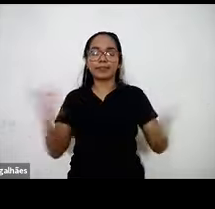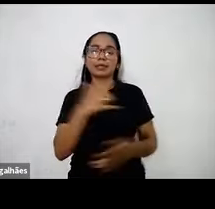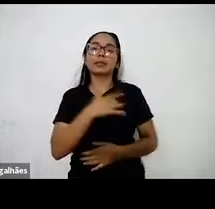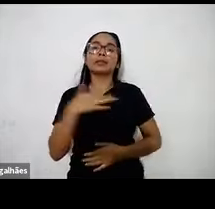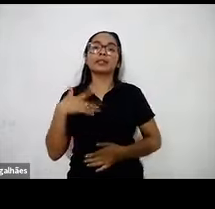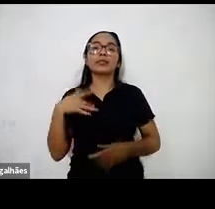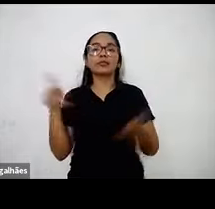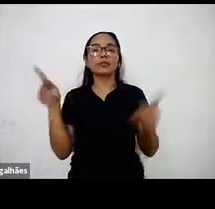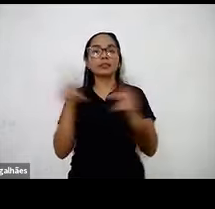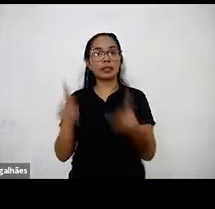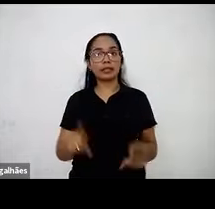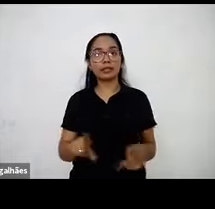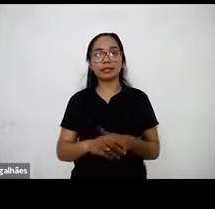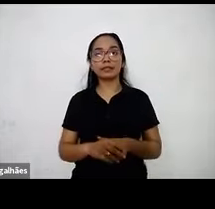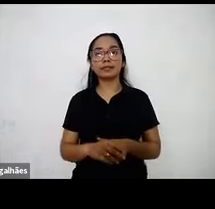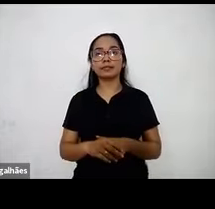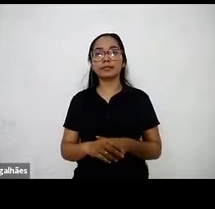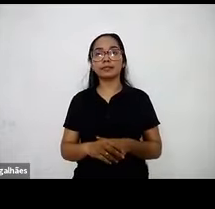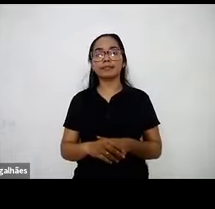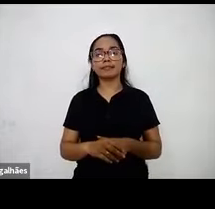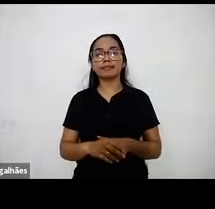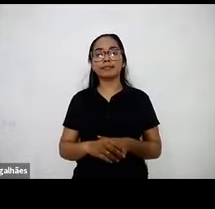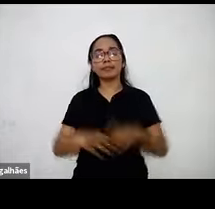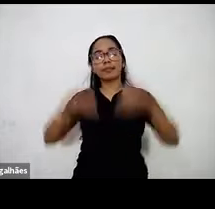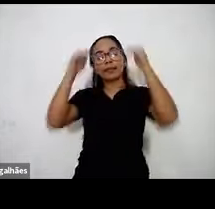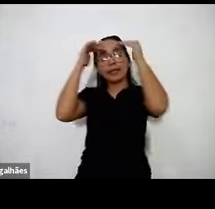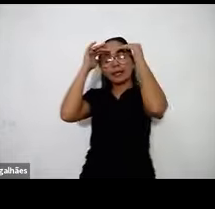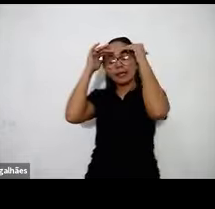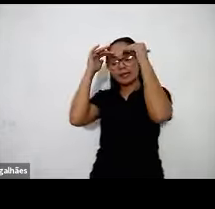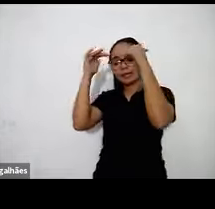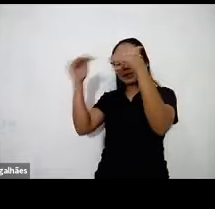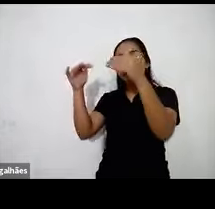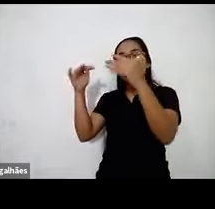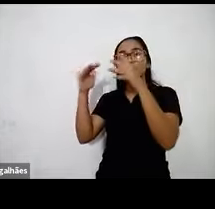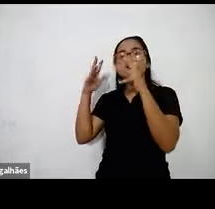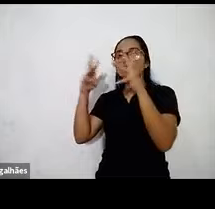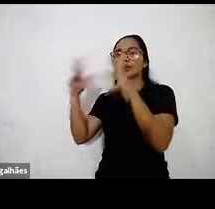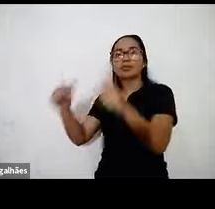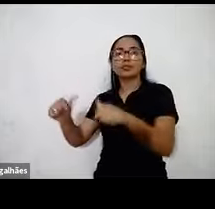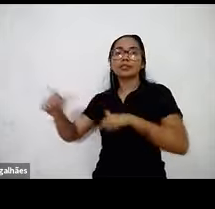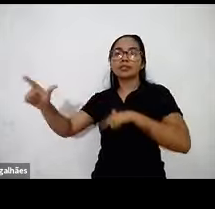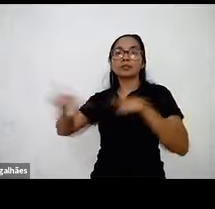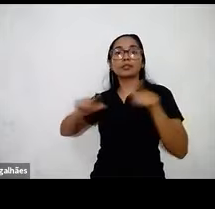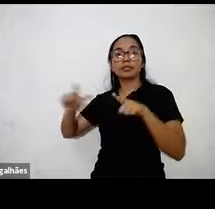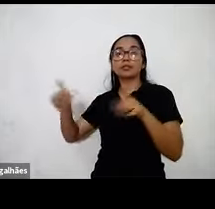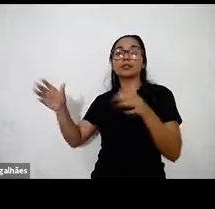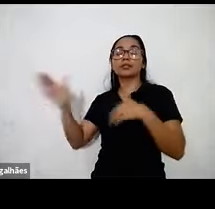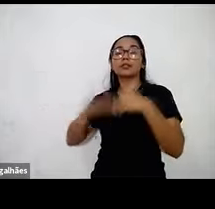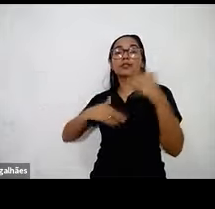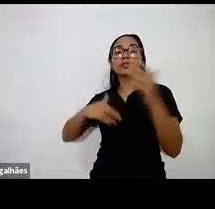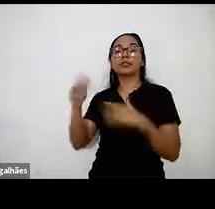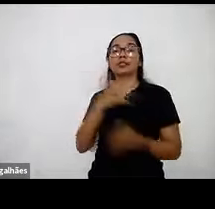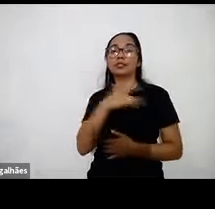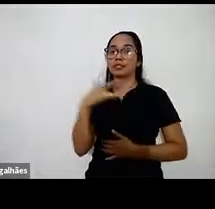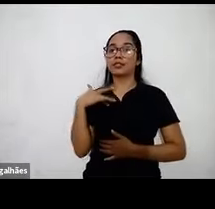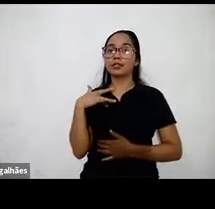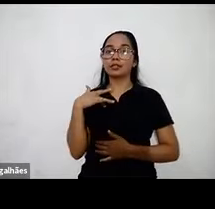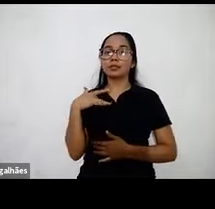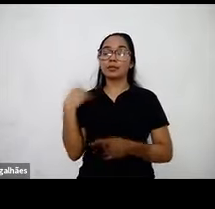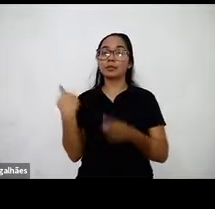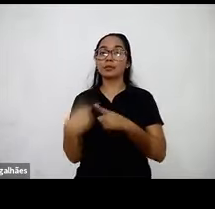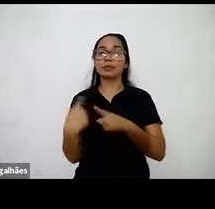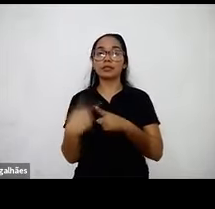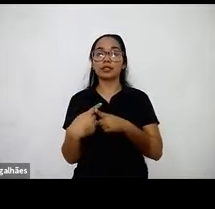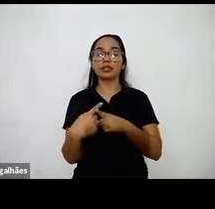uma vez, o meu respeito, a minha solidariedade a todos os trabalhadores e trabalhadoras do SUS. Nesse exato momento, tem